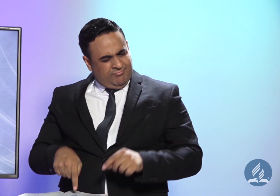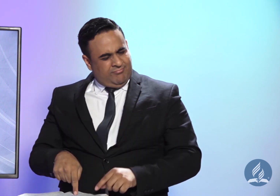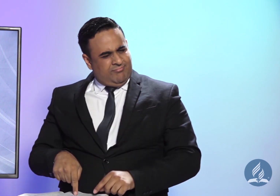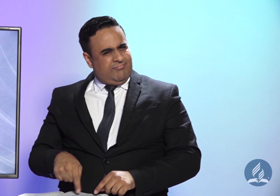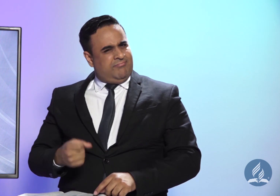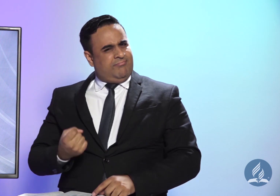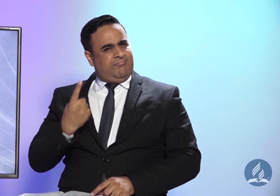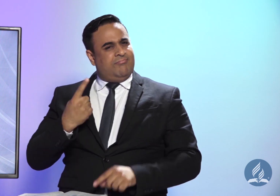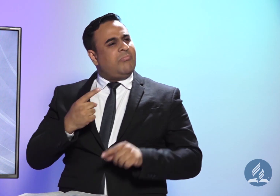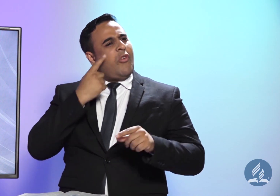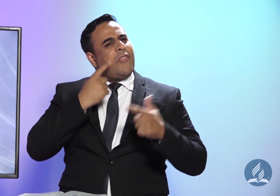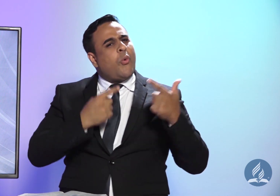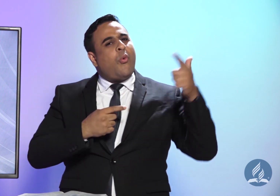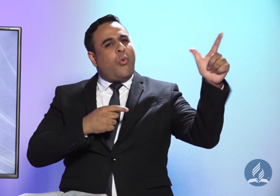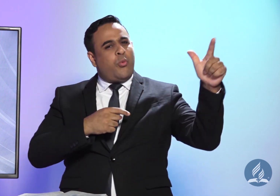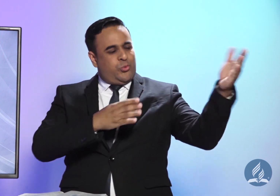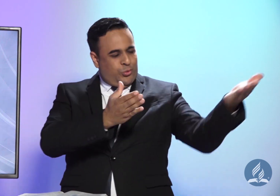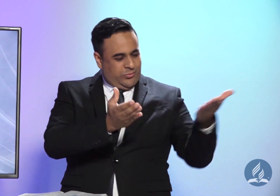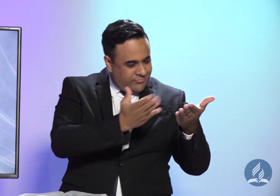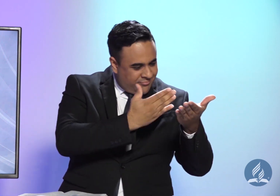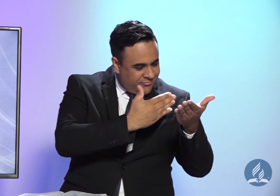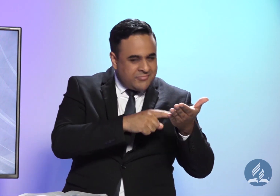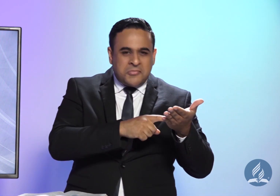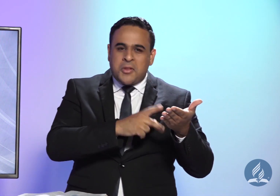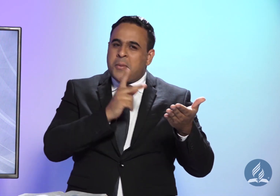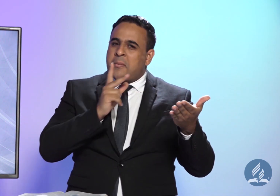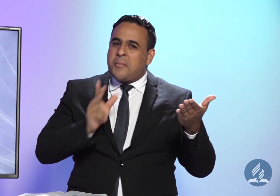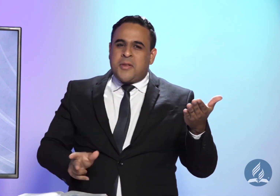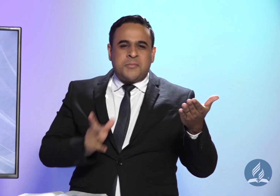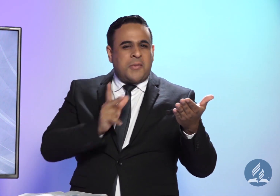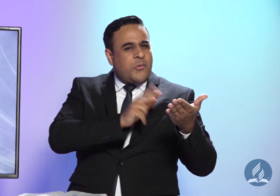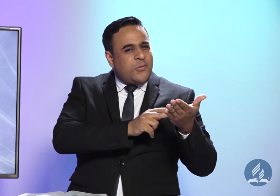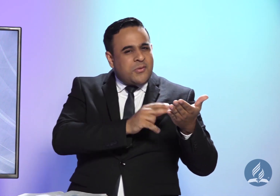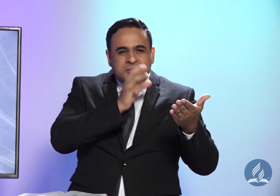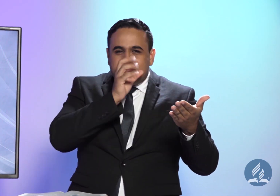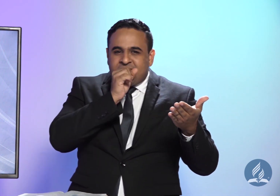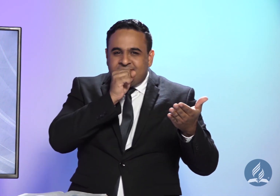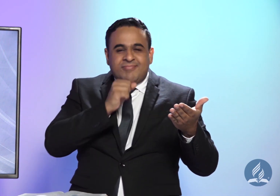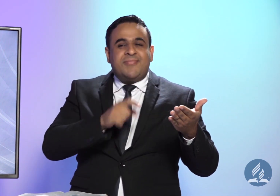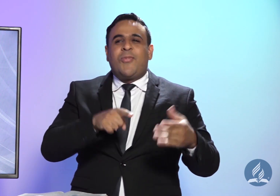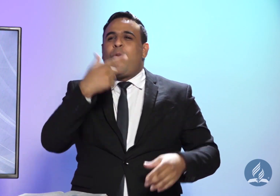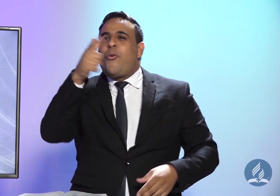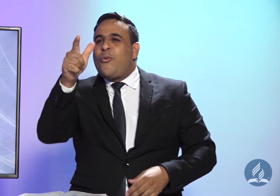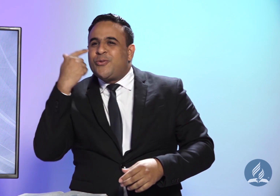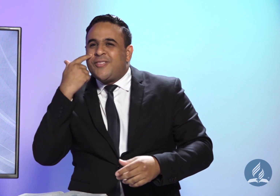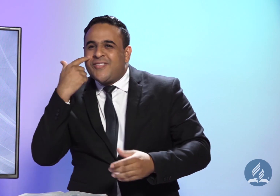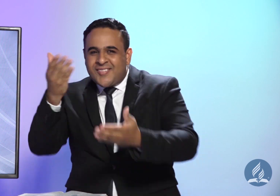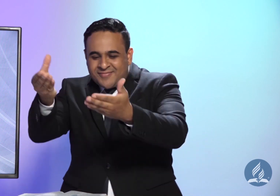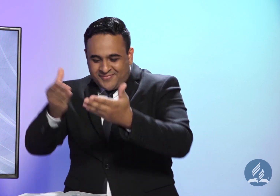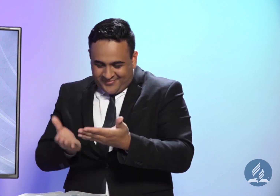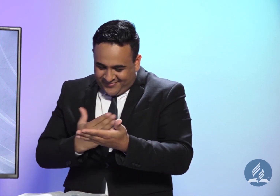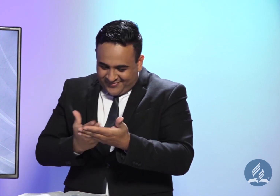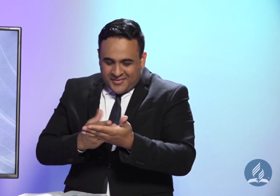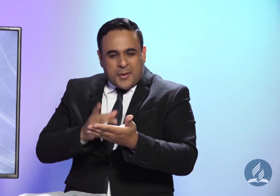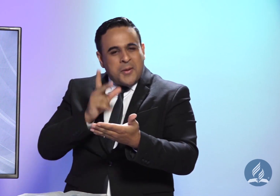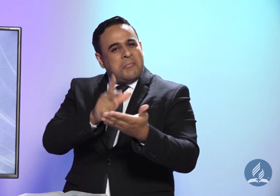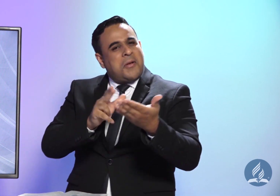na Bíblia do meu amigo, eu fui atrás de outras versões da Bíblia para poder ver se o verso era igual. E eu